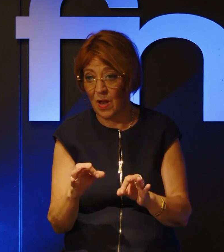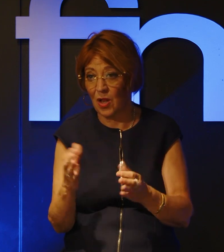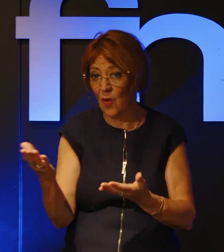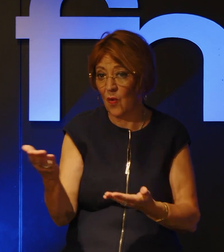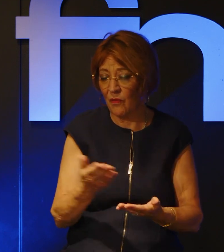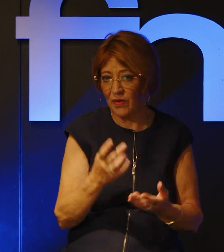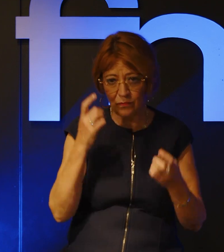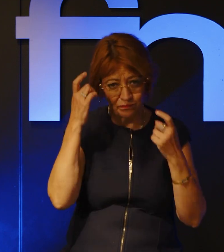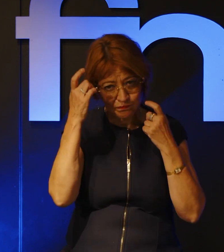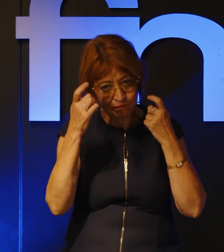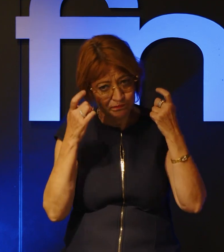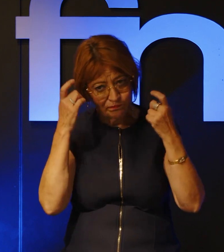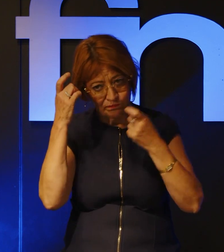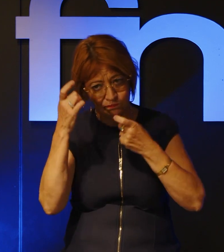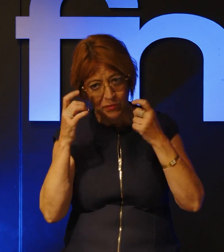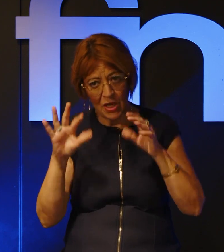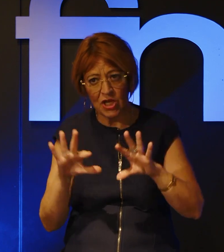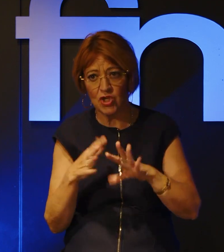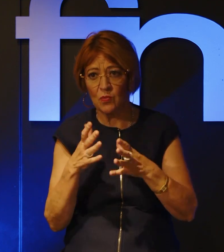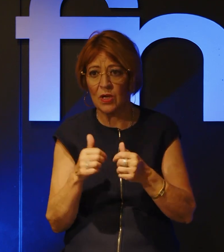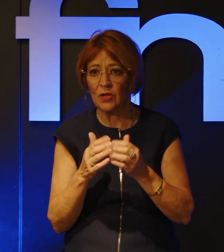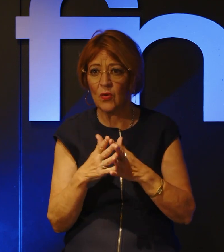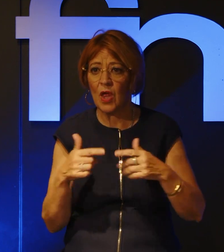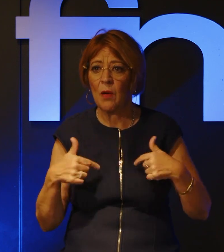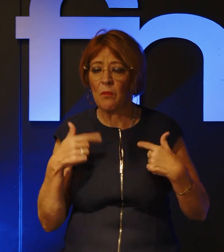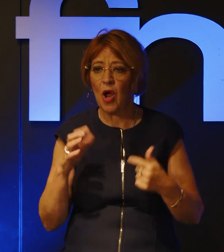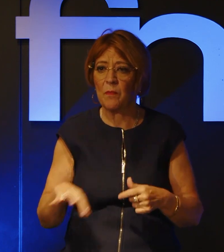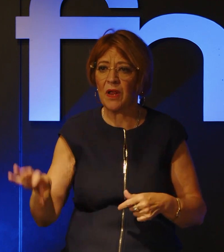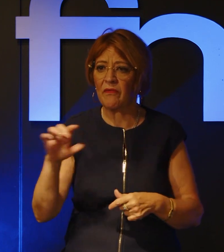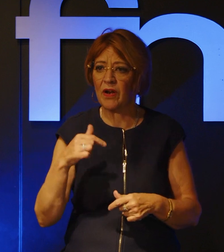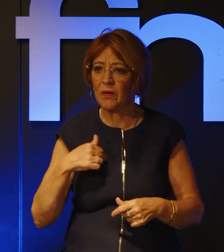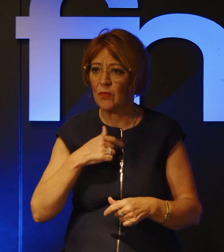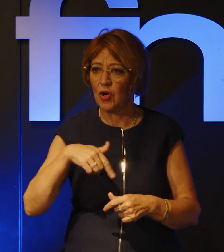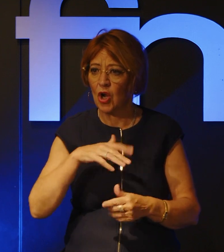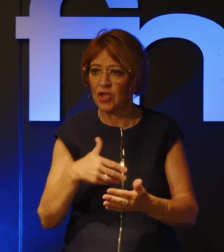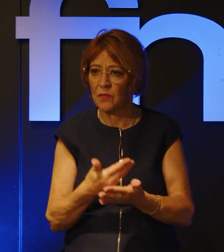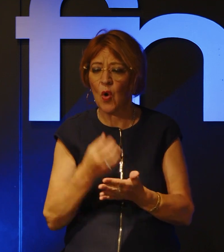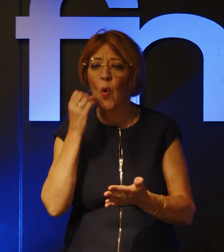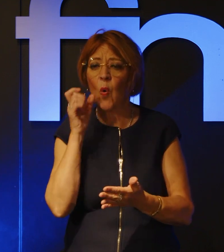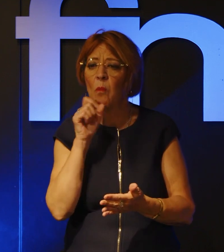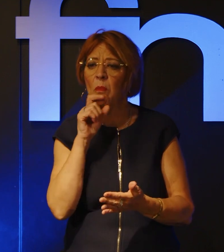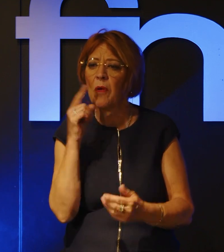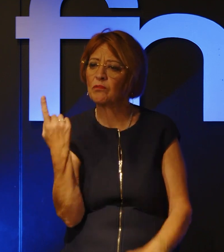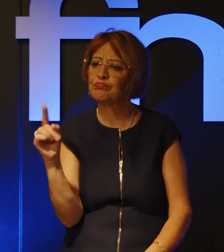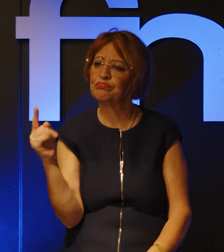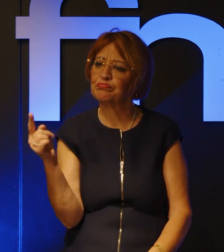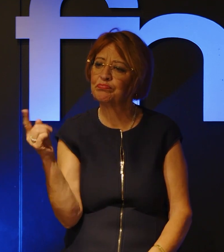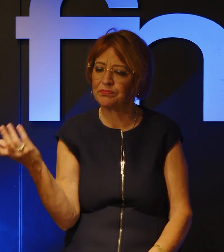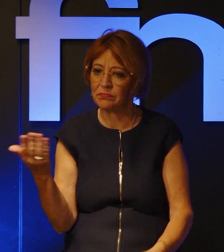também a uma reflexão de explorarmos a própria forma como nos apresentamos e como é que podemos ser singulares